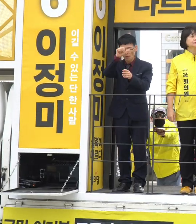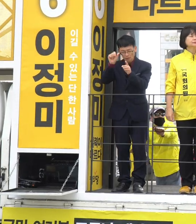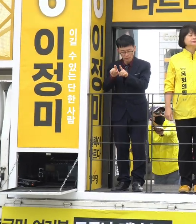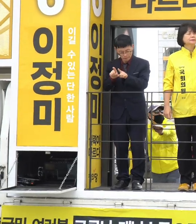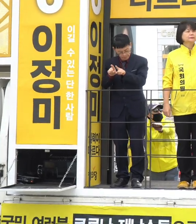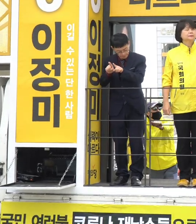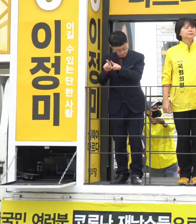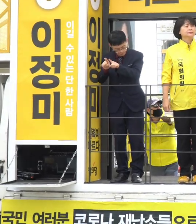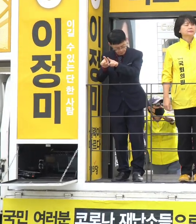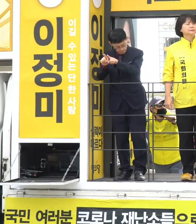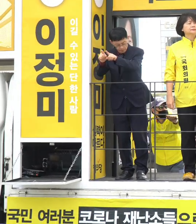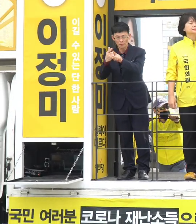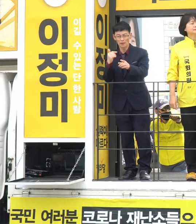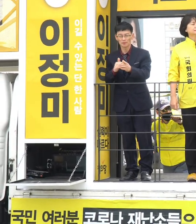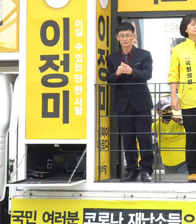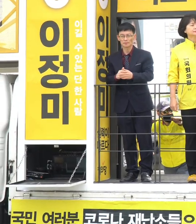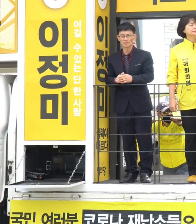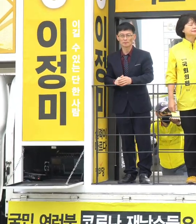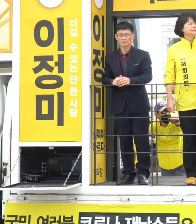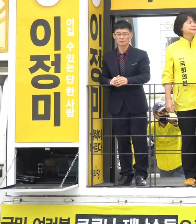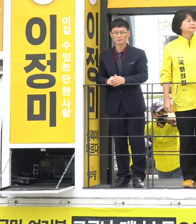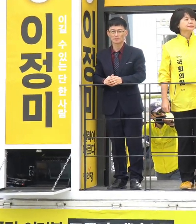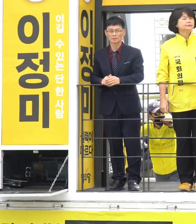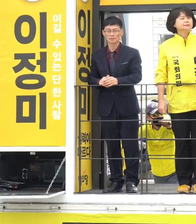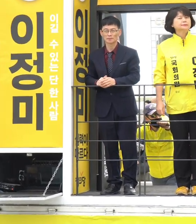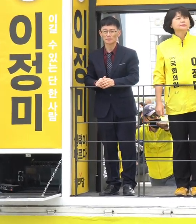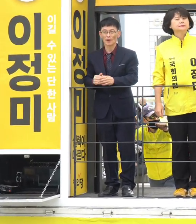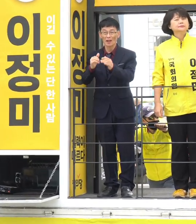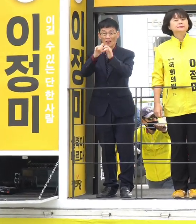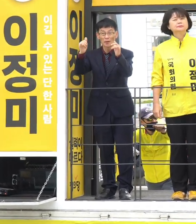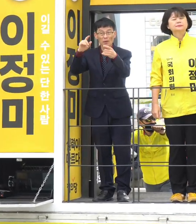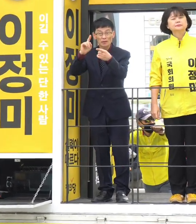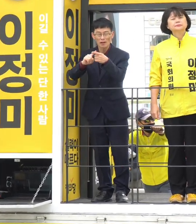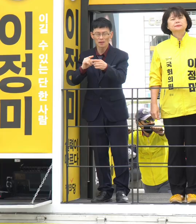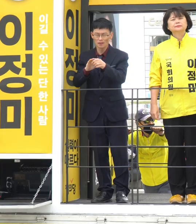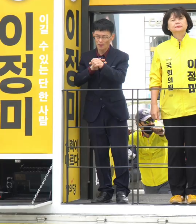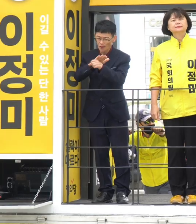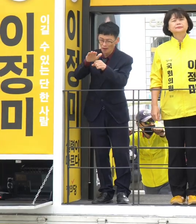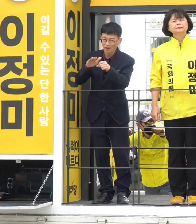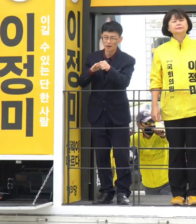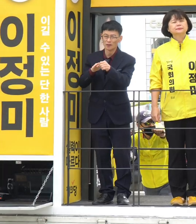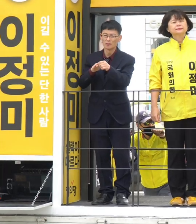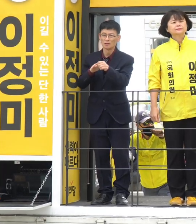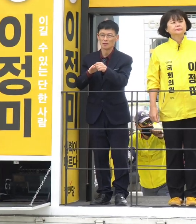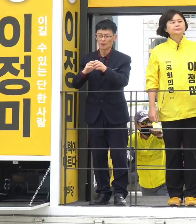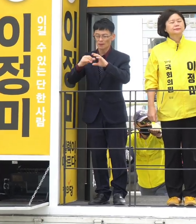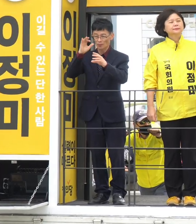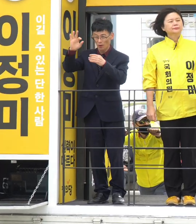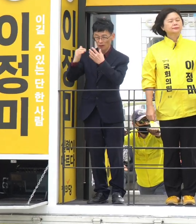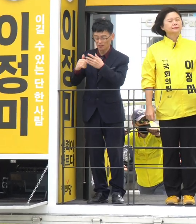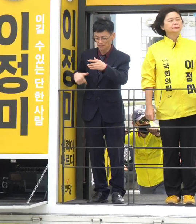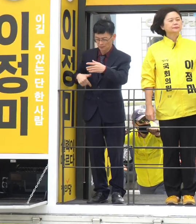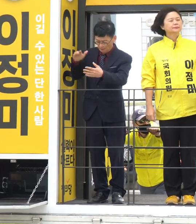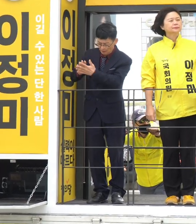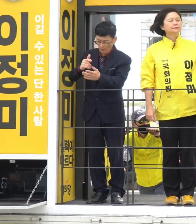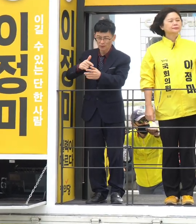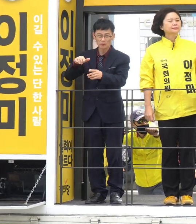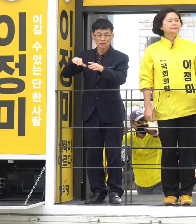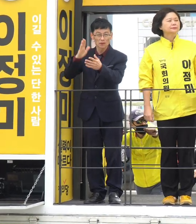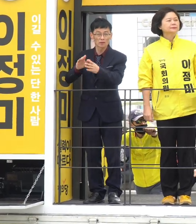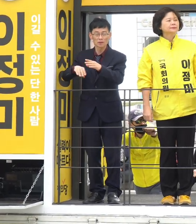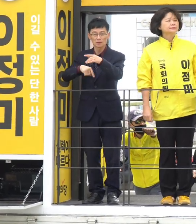노숙을 함께 해왔습니다. 인간에 대한 애정과 세상을 향한 열정이